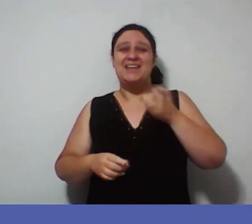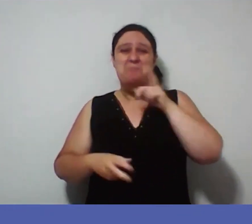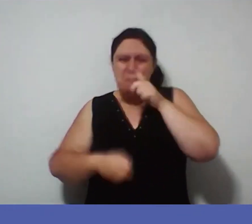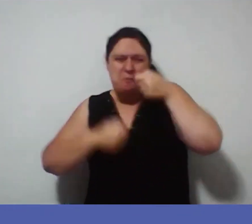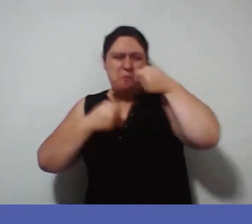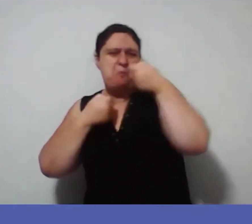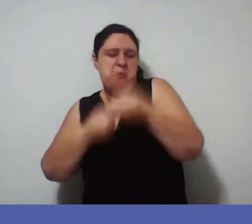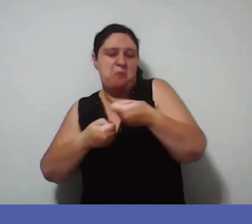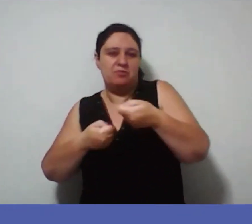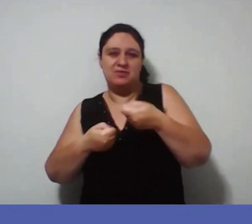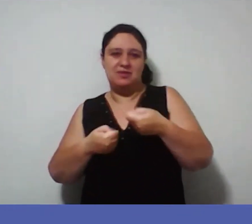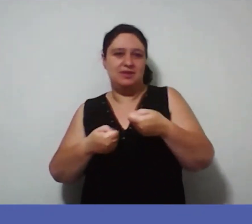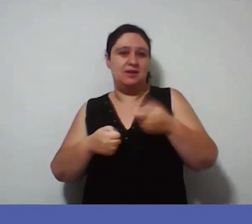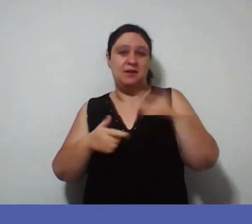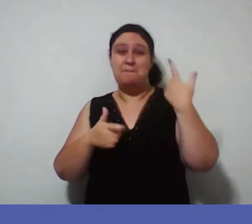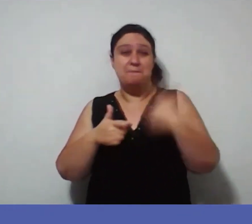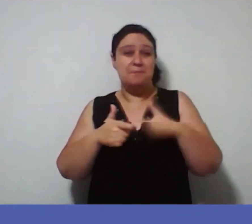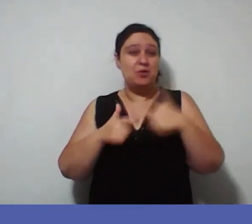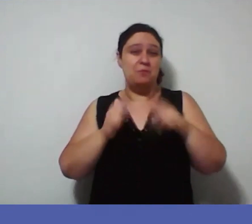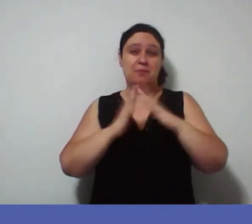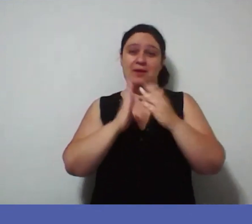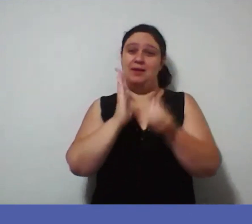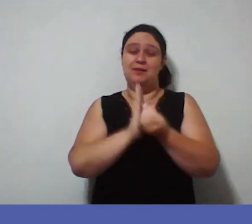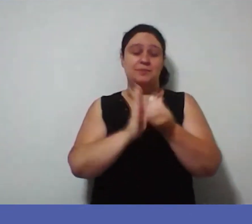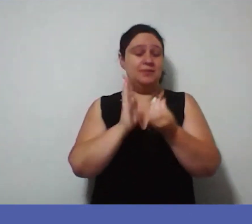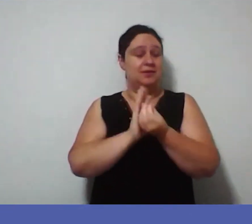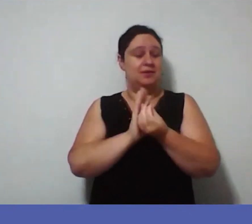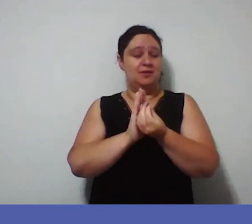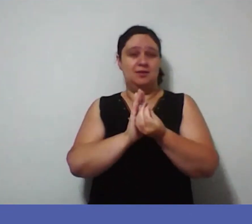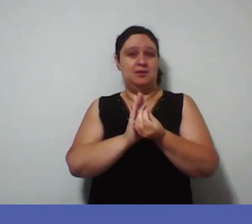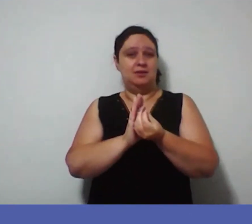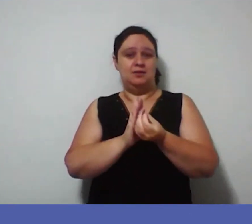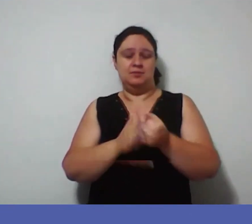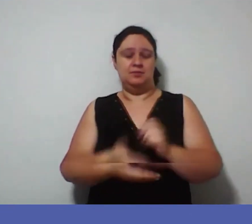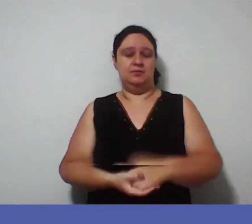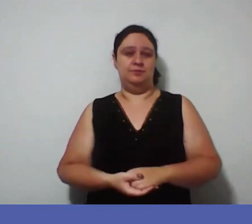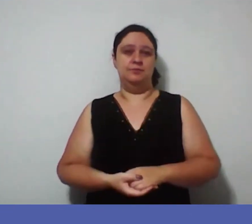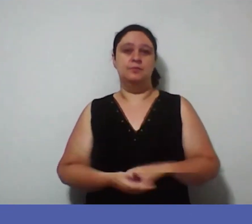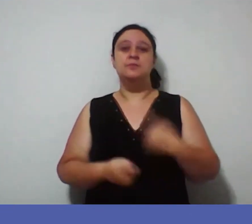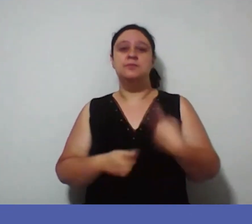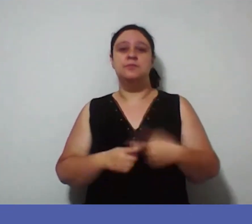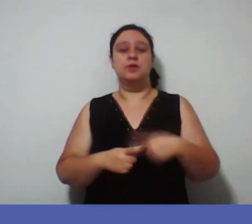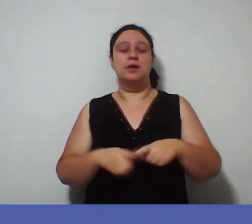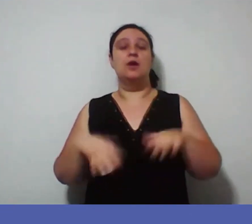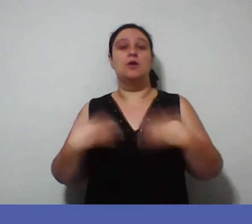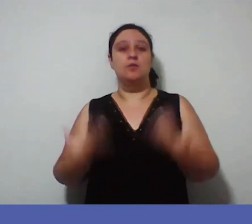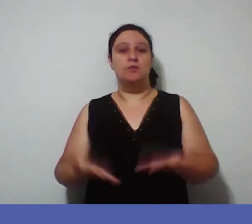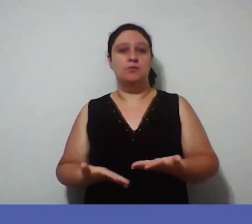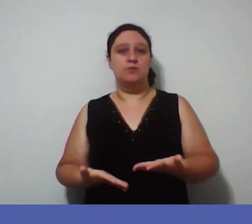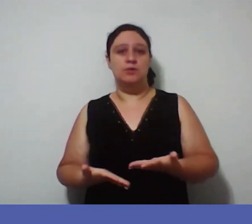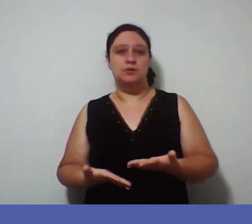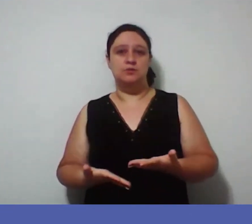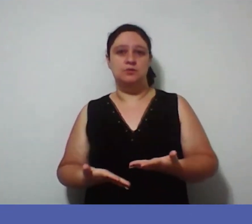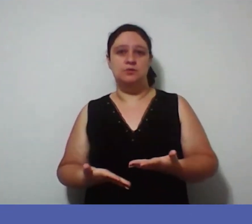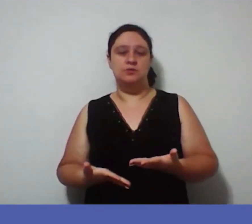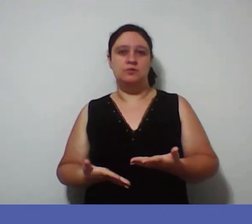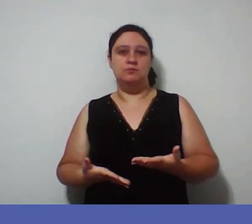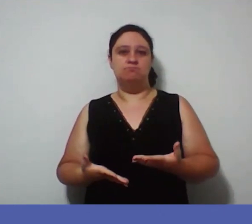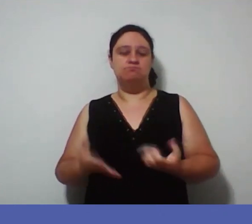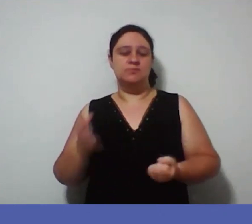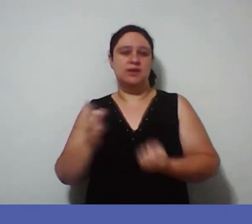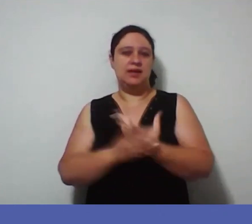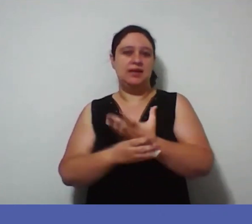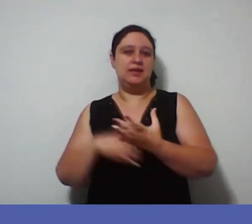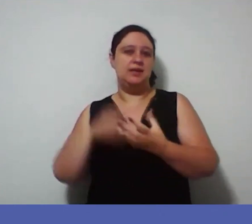tem danificado a edificação do corpo de Cristo. Porque ao criar uma classe especial de clero